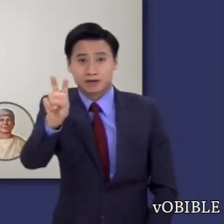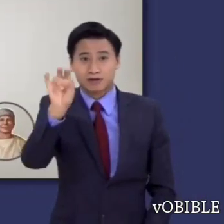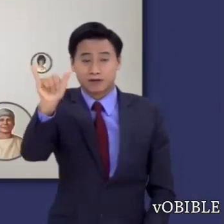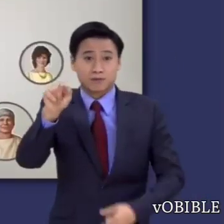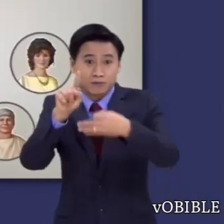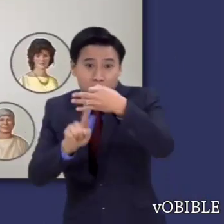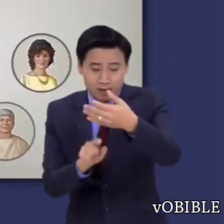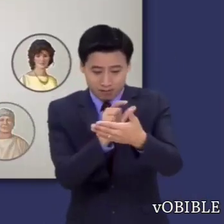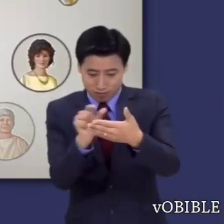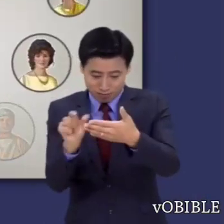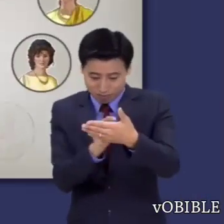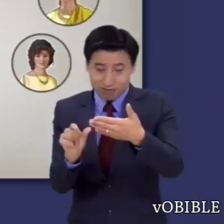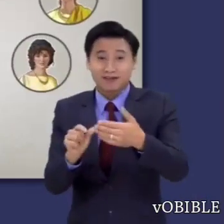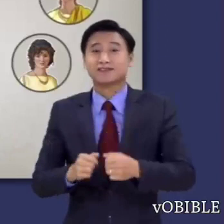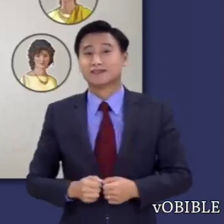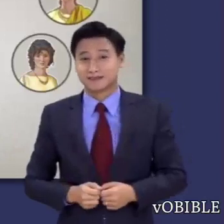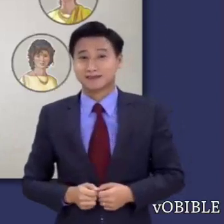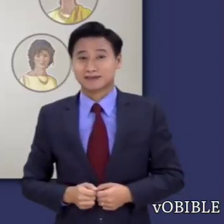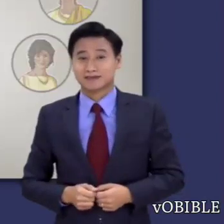十六个人问好。